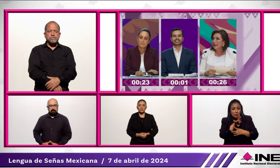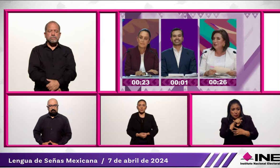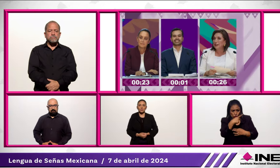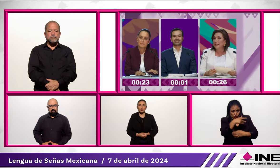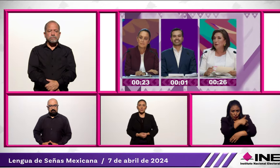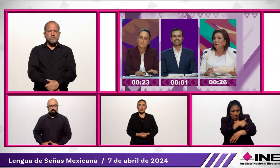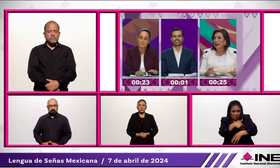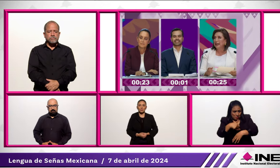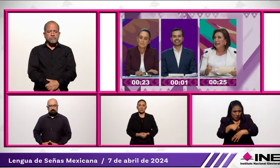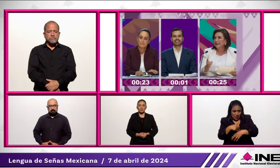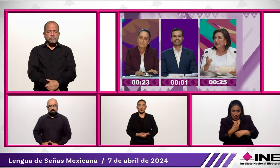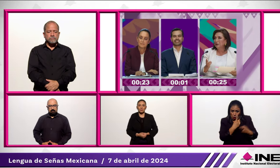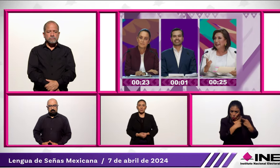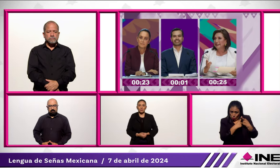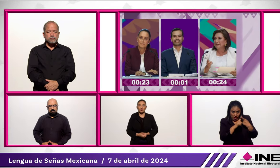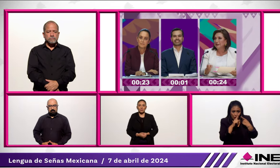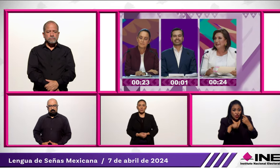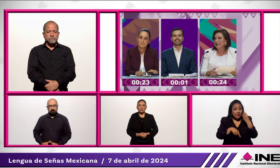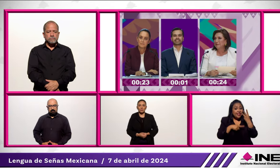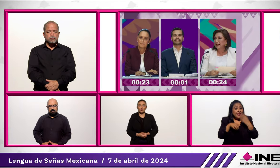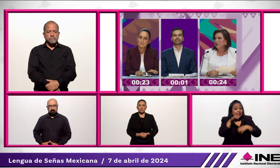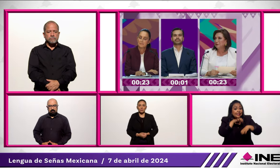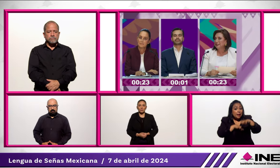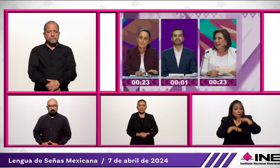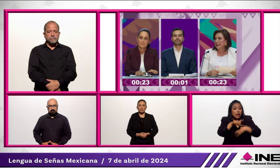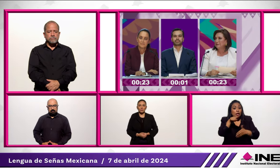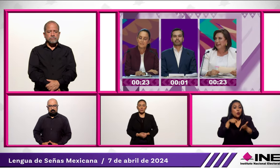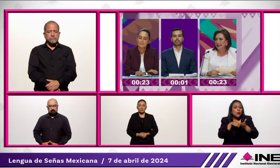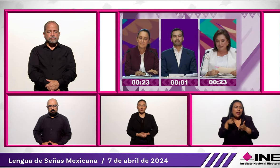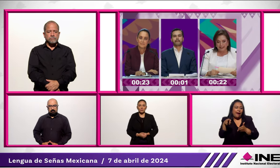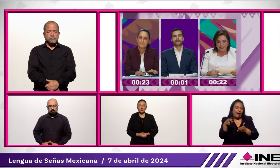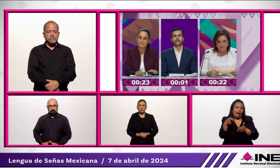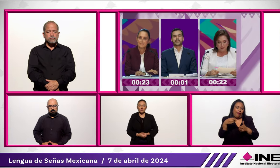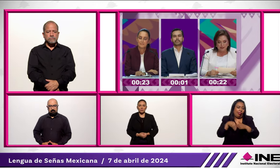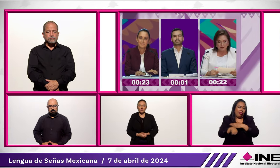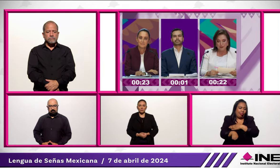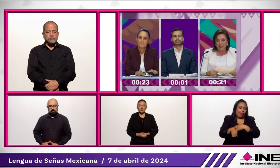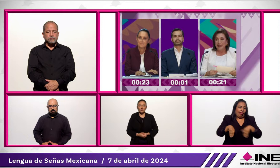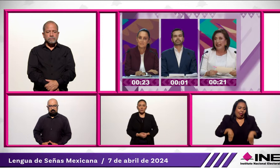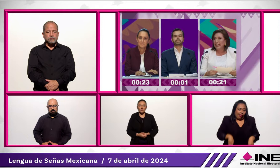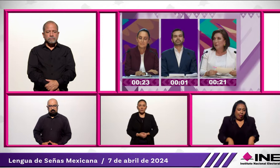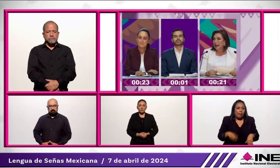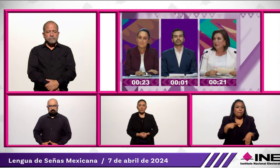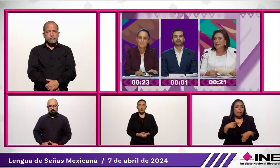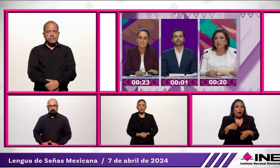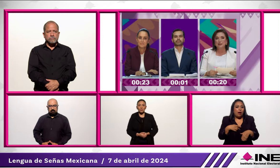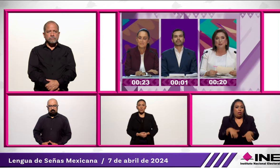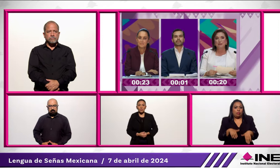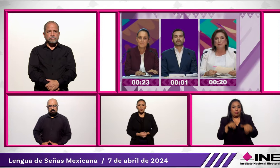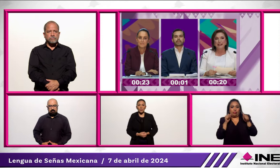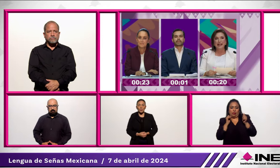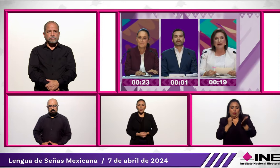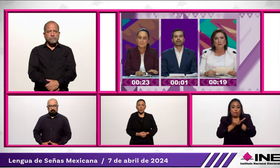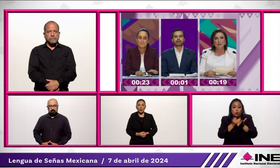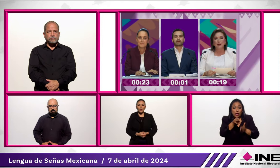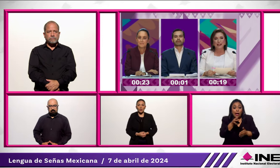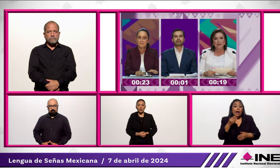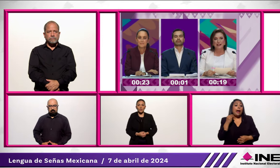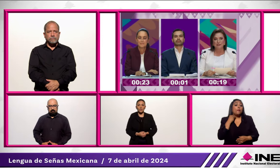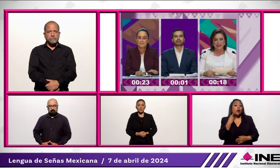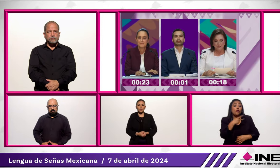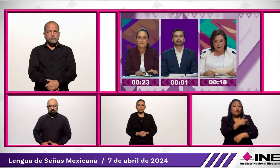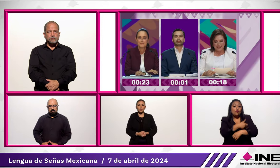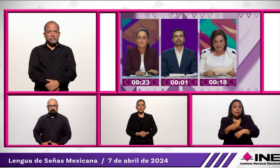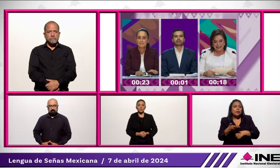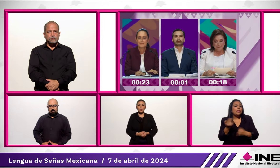tu familia no tiene una, sino 3 empresas en paraísos fiscales para evadir impuestos. El abogado que utilizó tu familia fue abogado